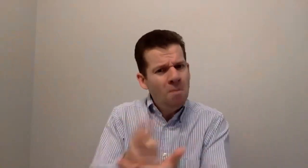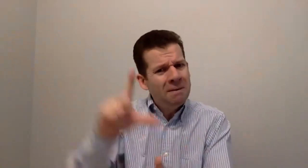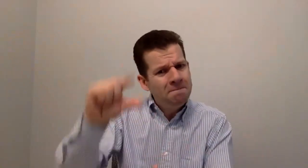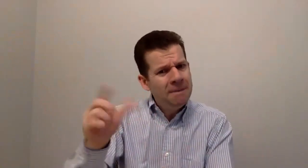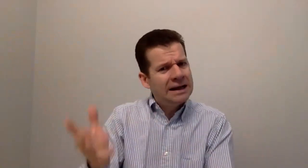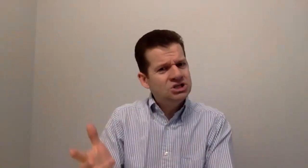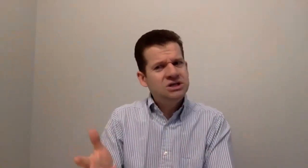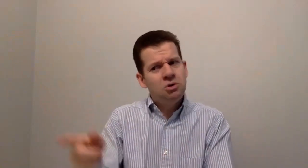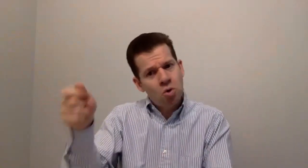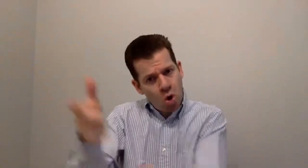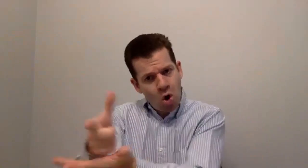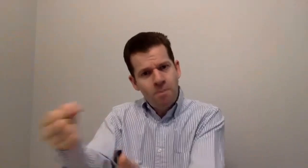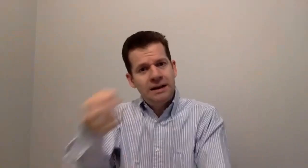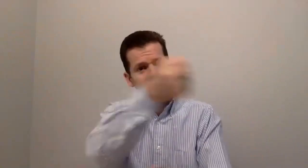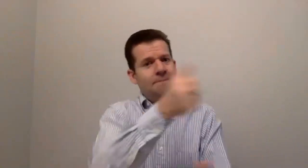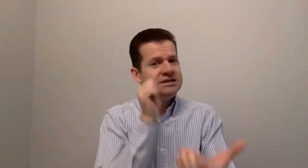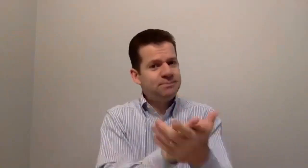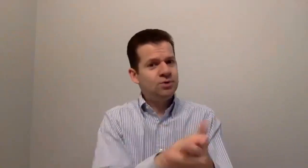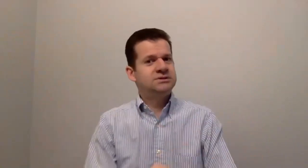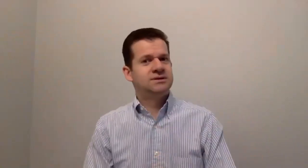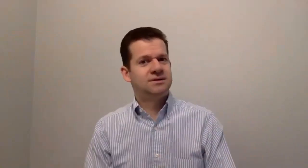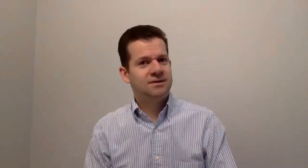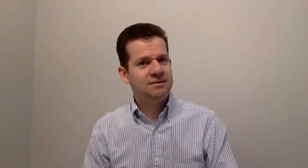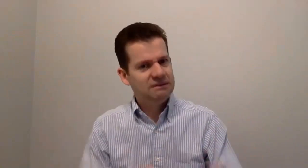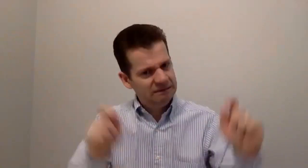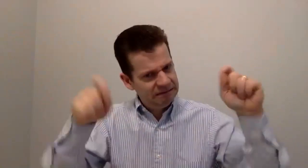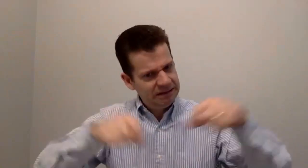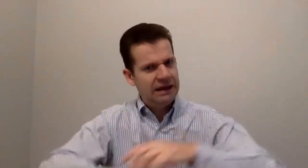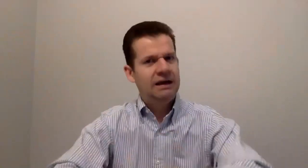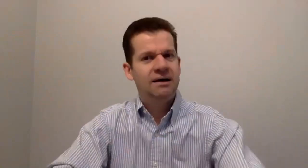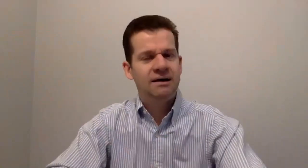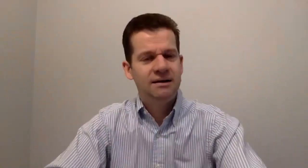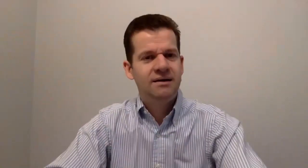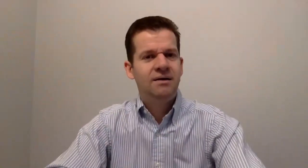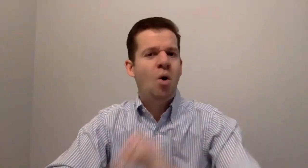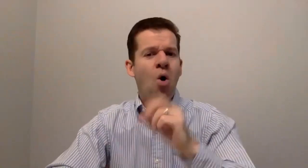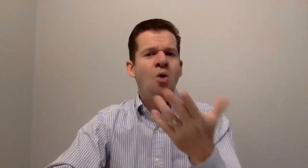Compra baratinho, compra, dá para a esposa. Dá. Ou